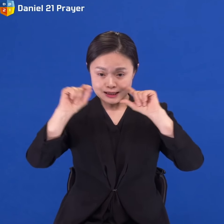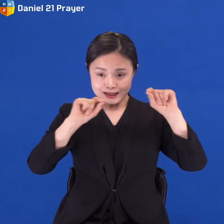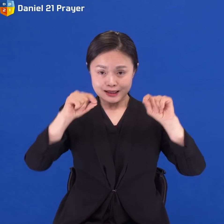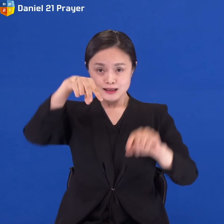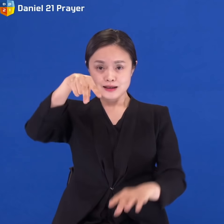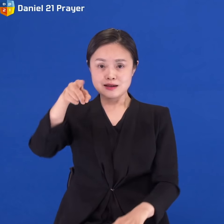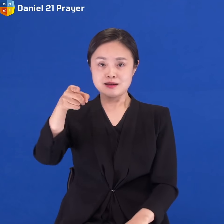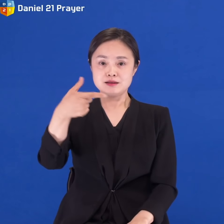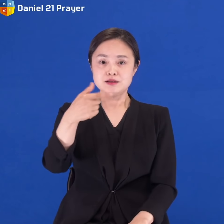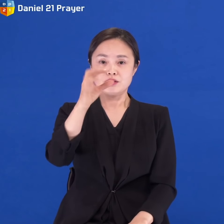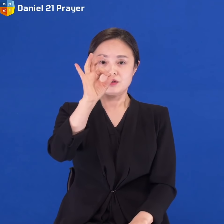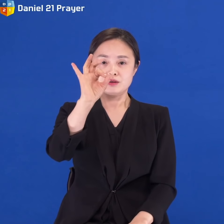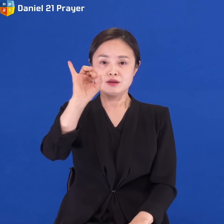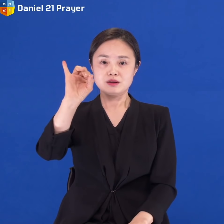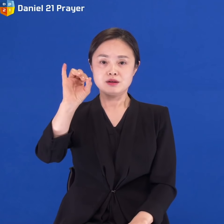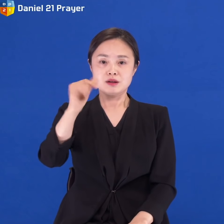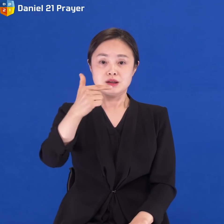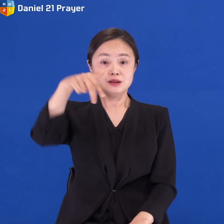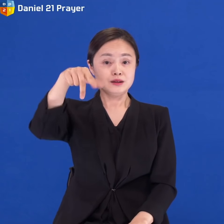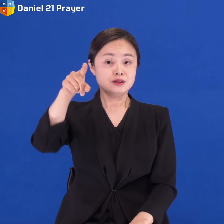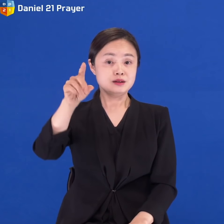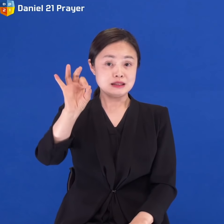그런